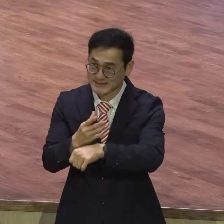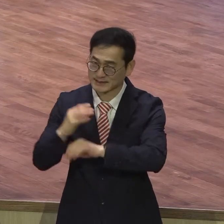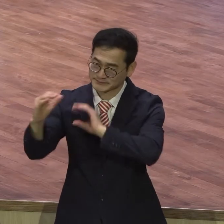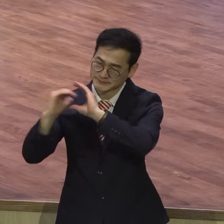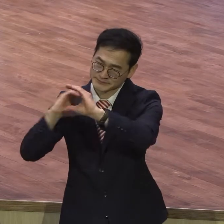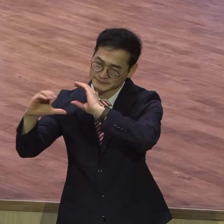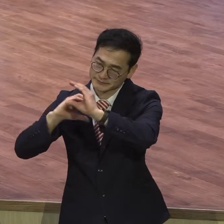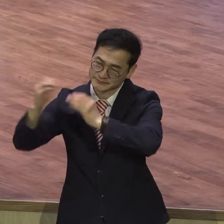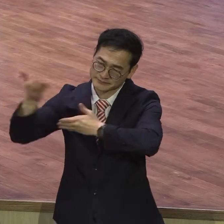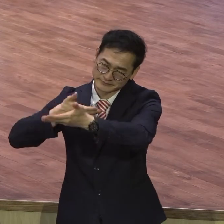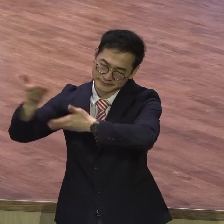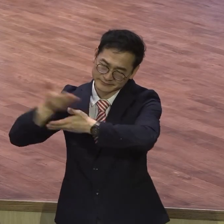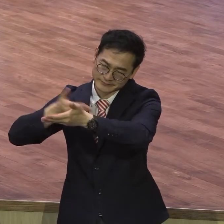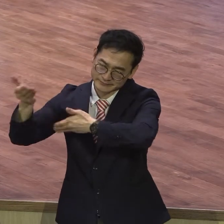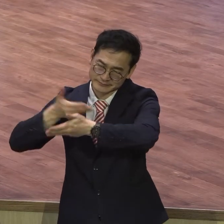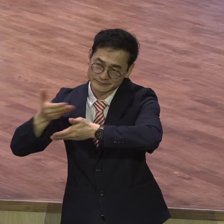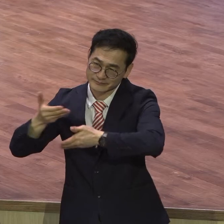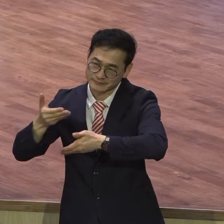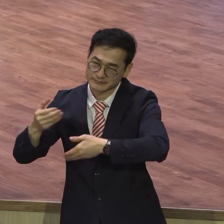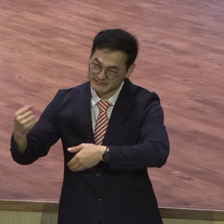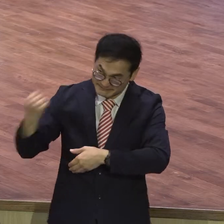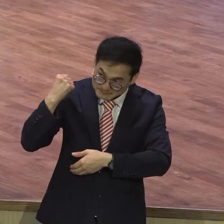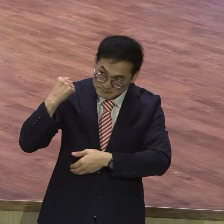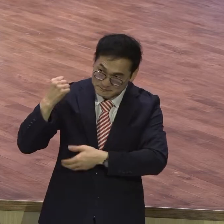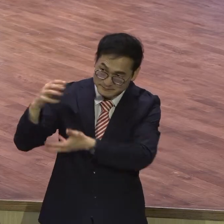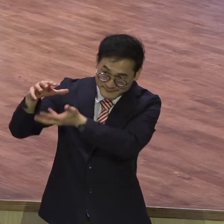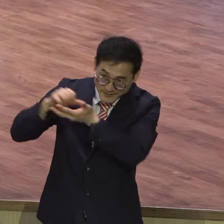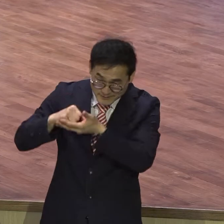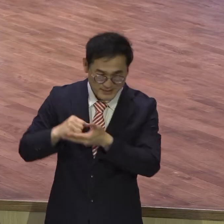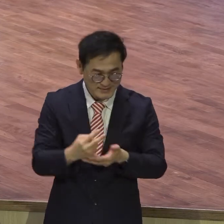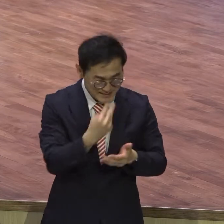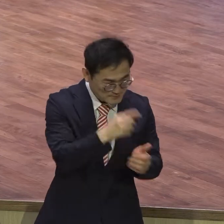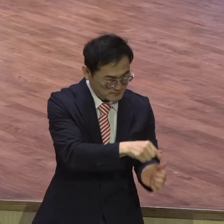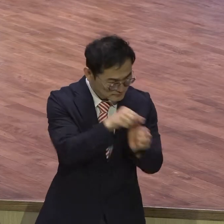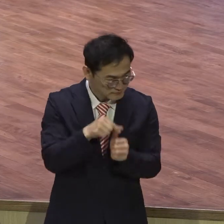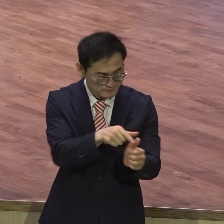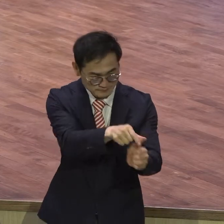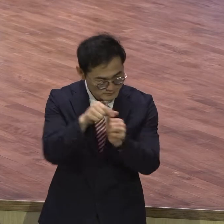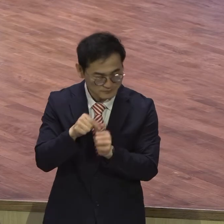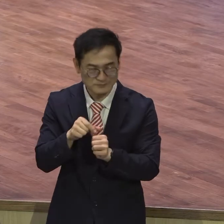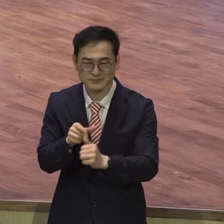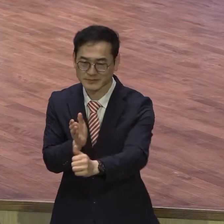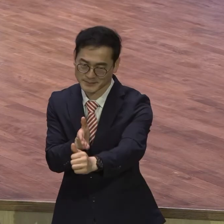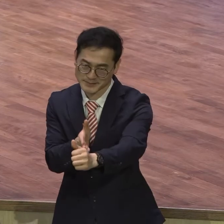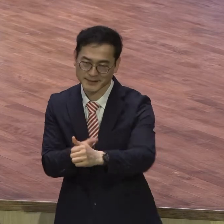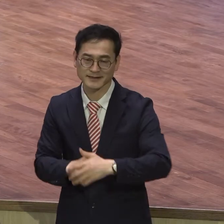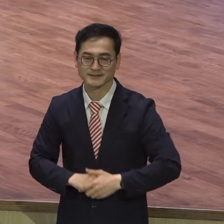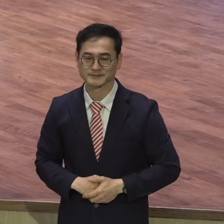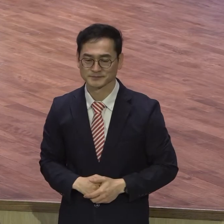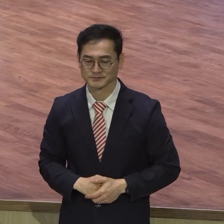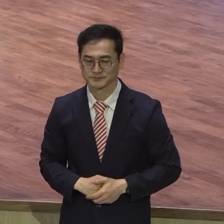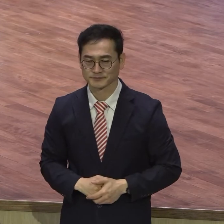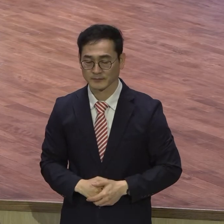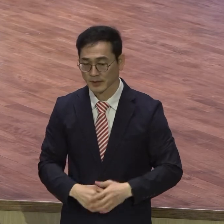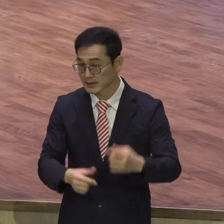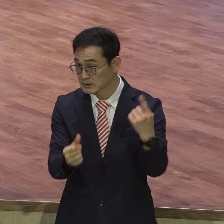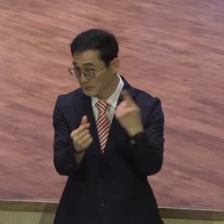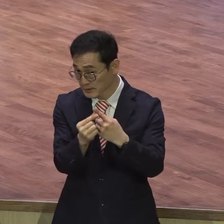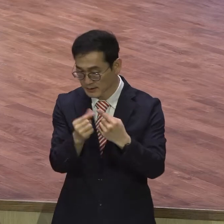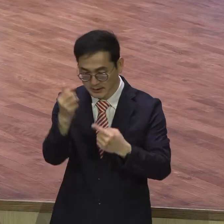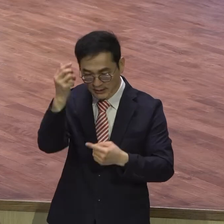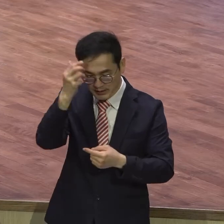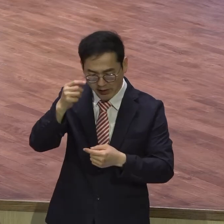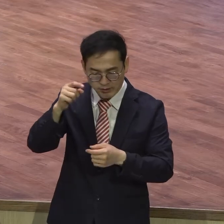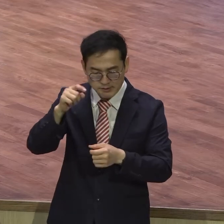그 힘의 능력으로 생명 살리는 사례에 나가기를 제모로 축복합니다 그럼 첫째로 영적 세계의